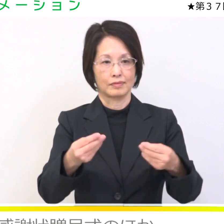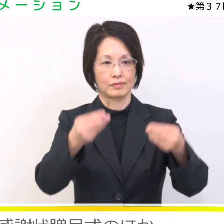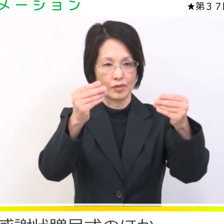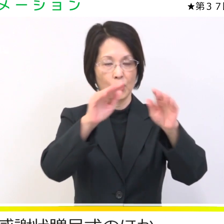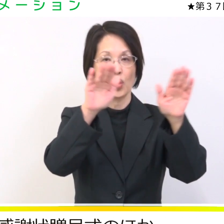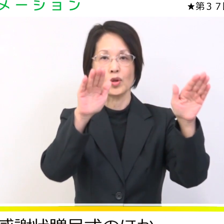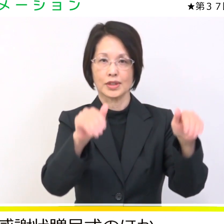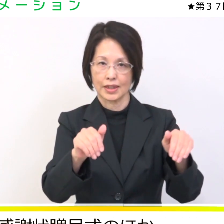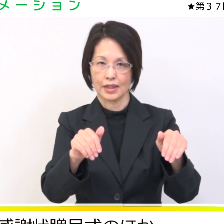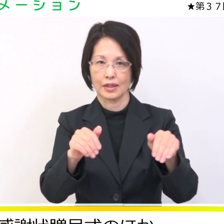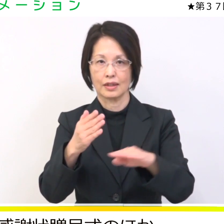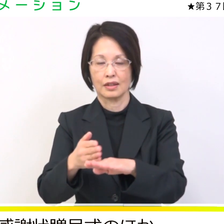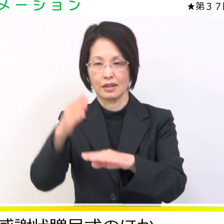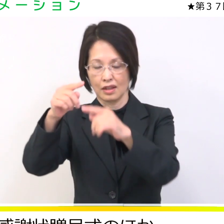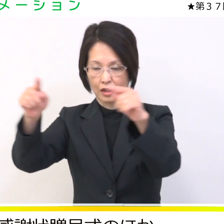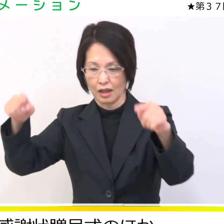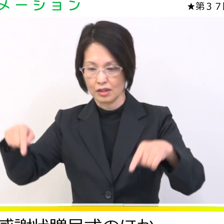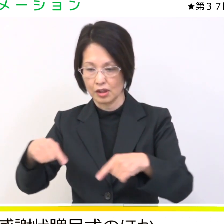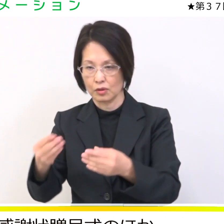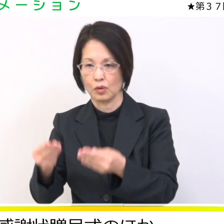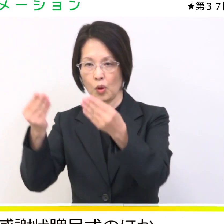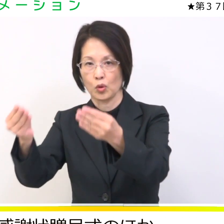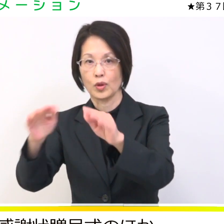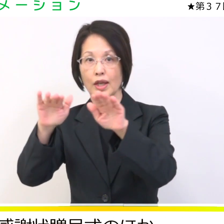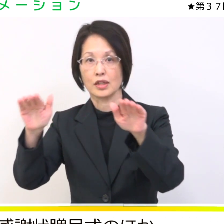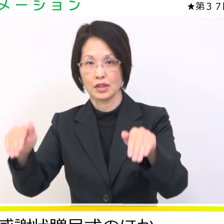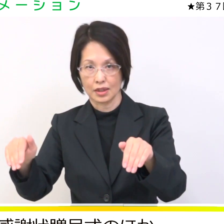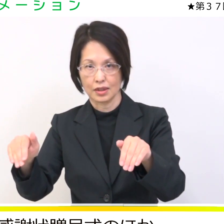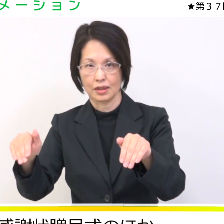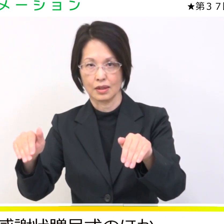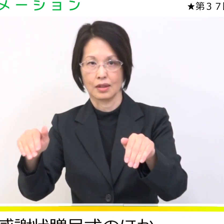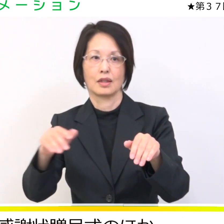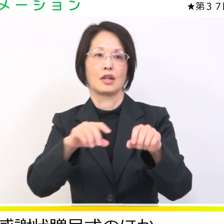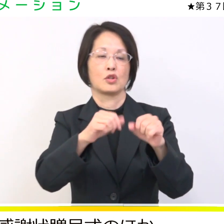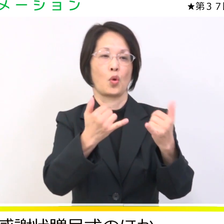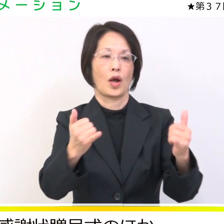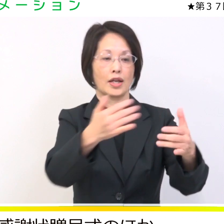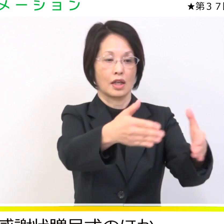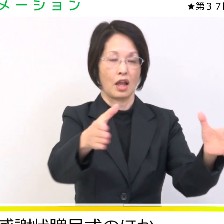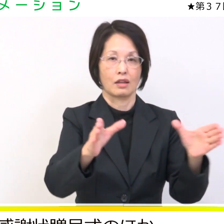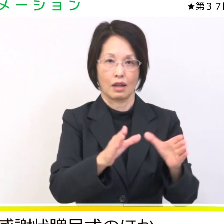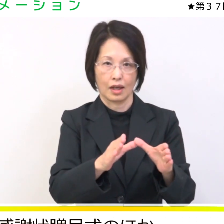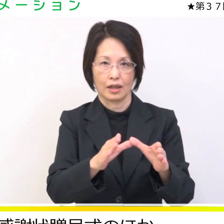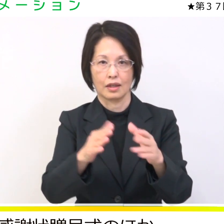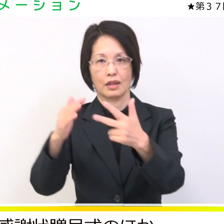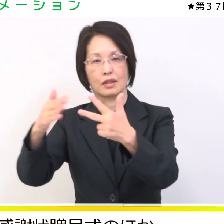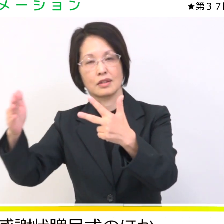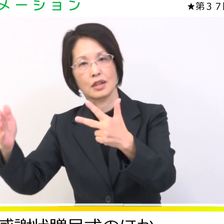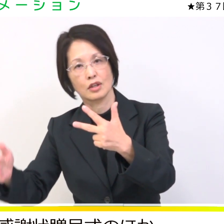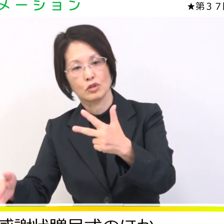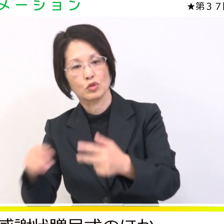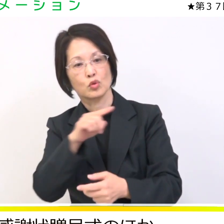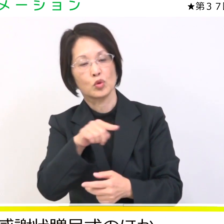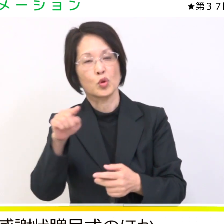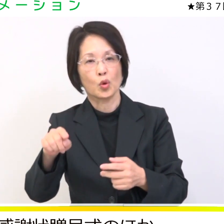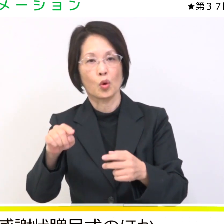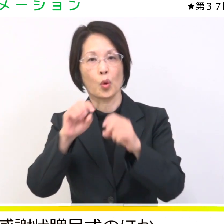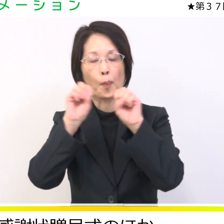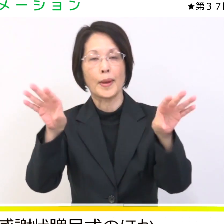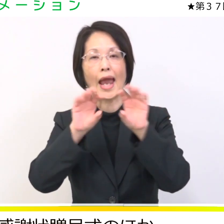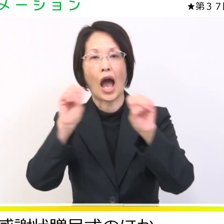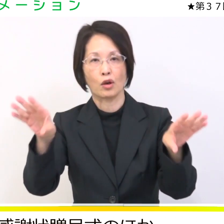表彰式や感謝状贈呈式のほか障害者団体施設による